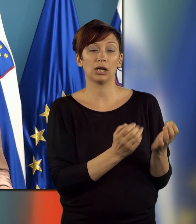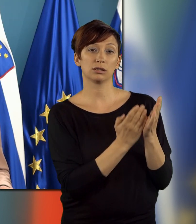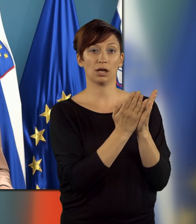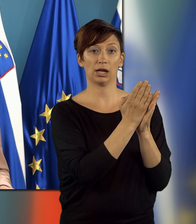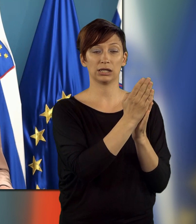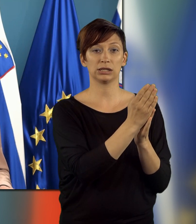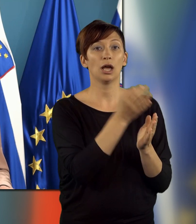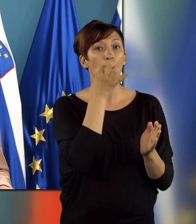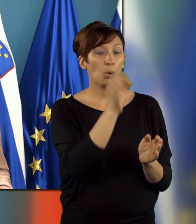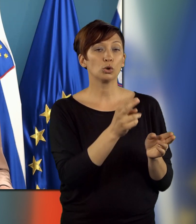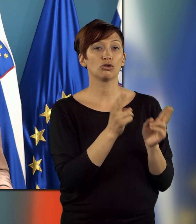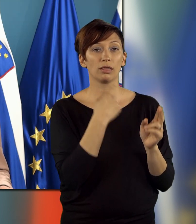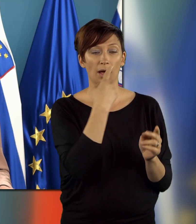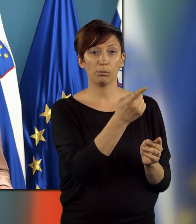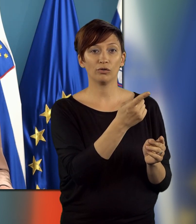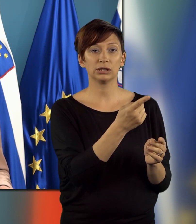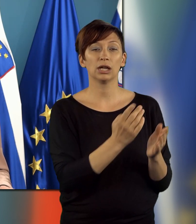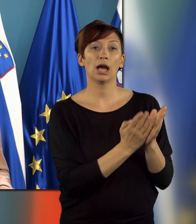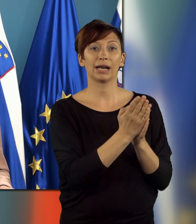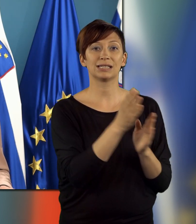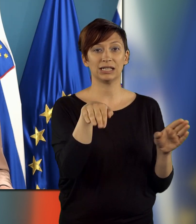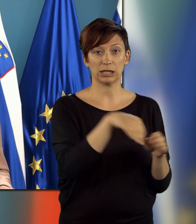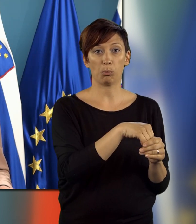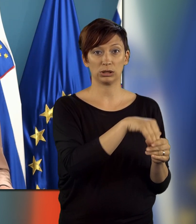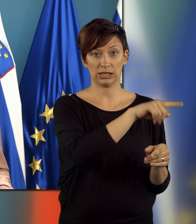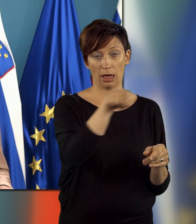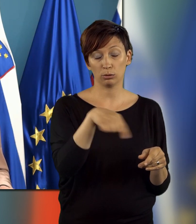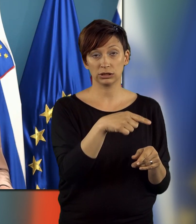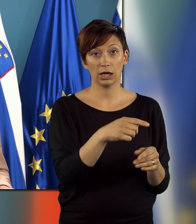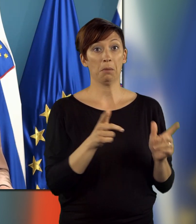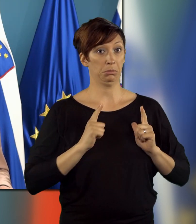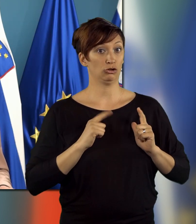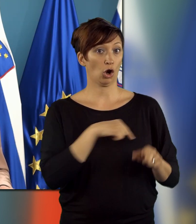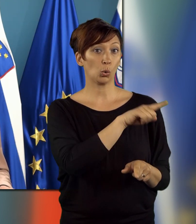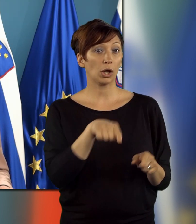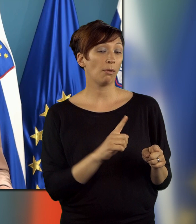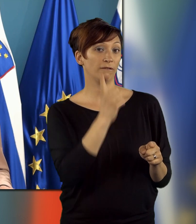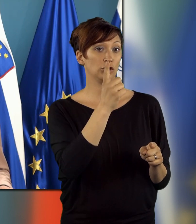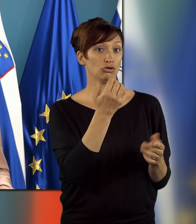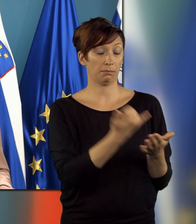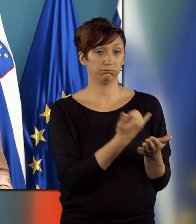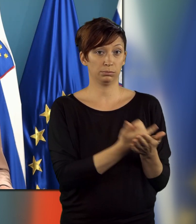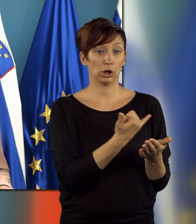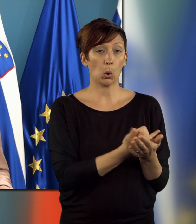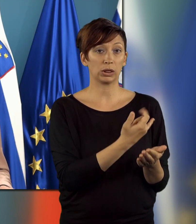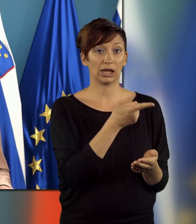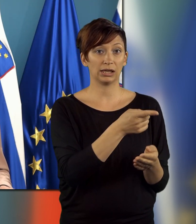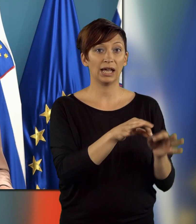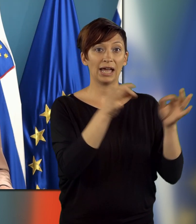zaradi boljše napovedi rasti zaposlenosti, namreč pričakujemo višje prihodke